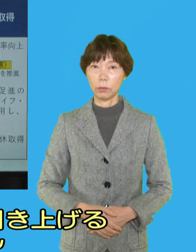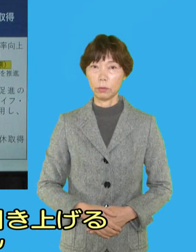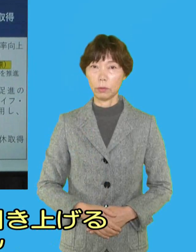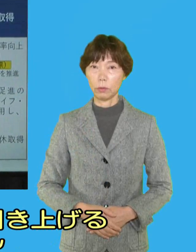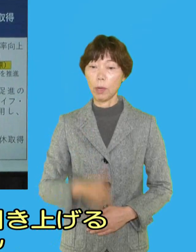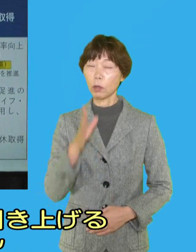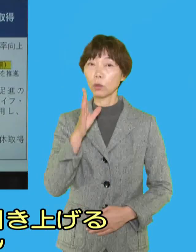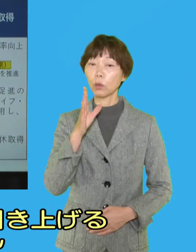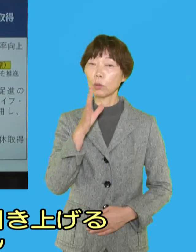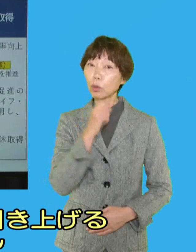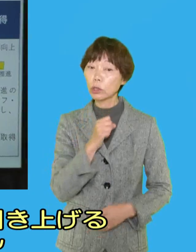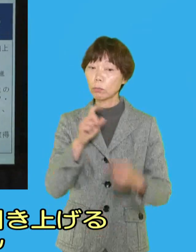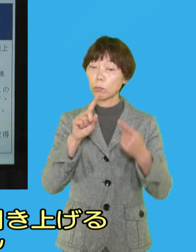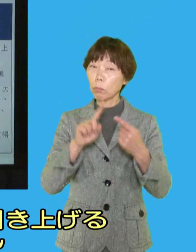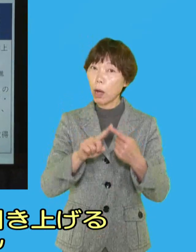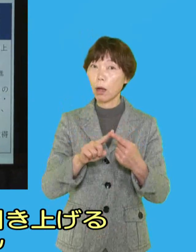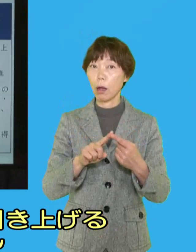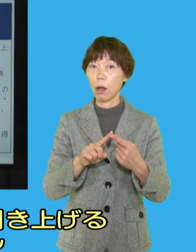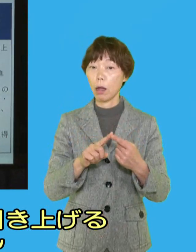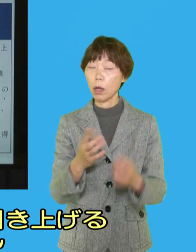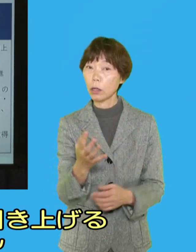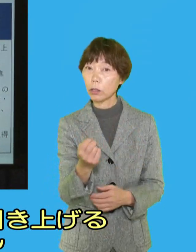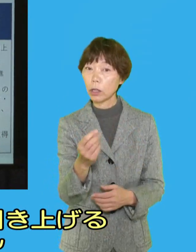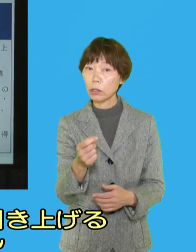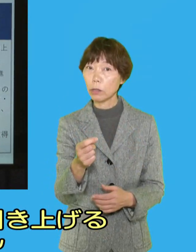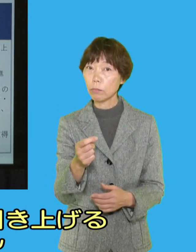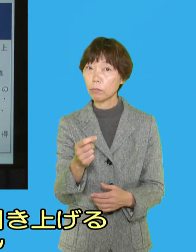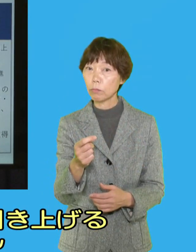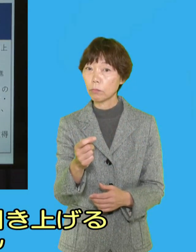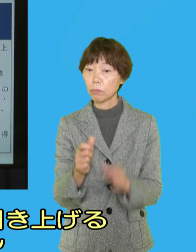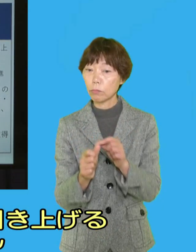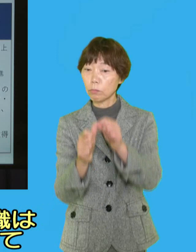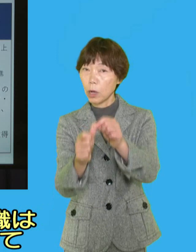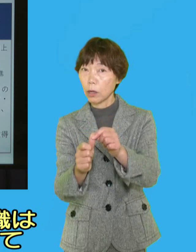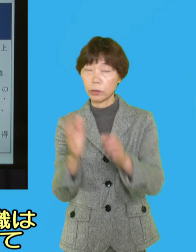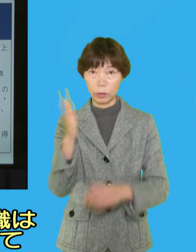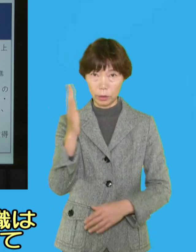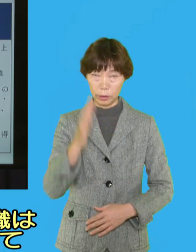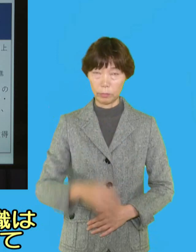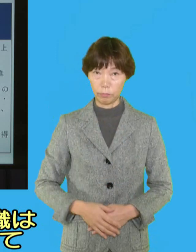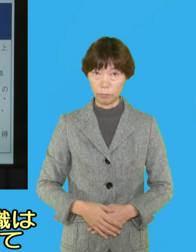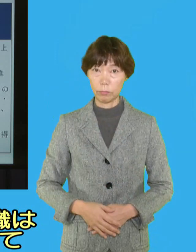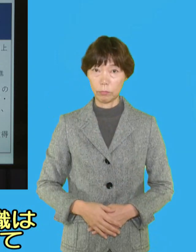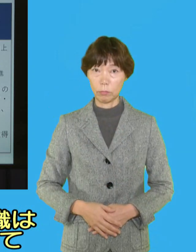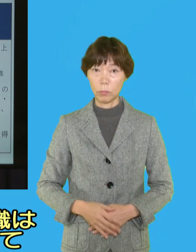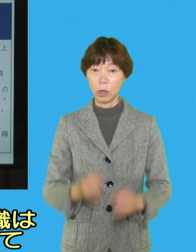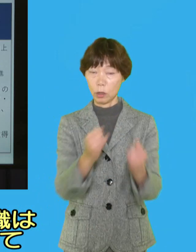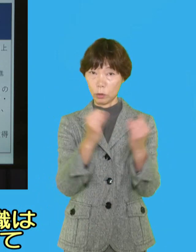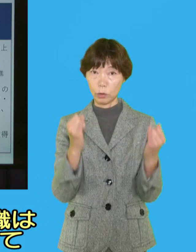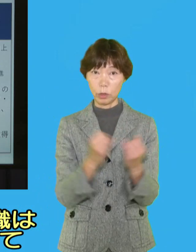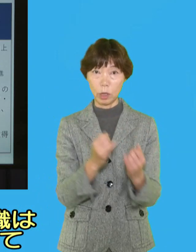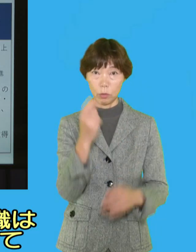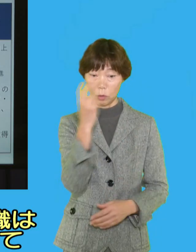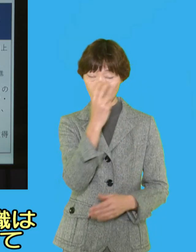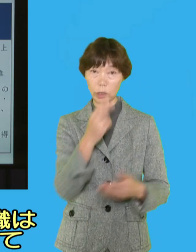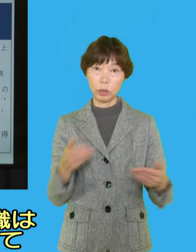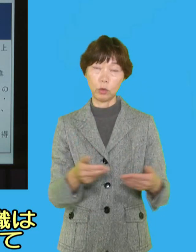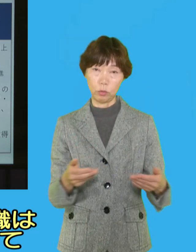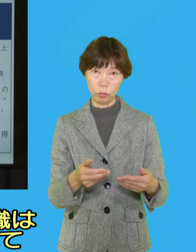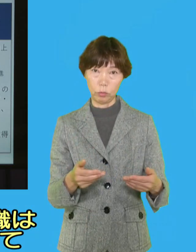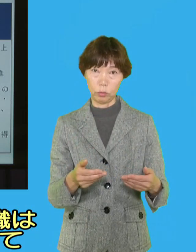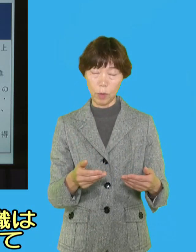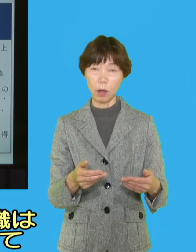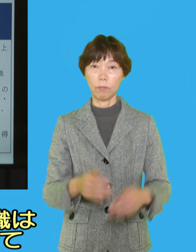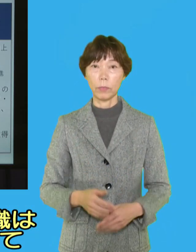その年齢になれば何人を引き上げるという目標ではありません。女性の役職者管理職っていうのはきちん